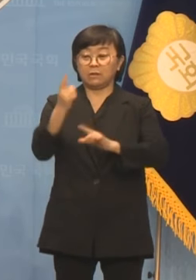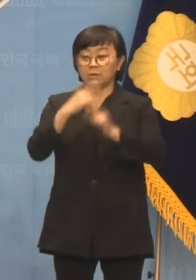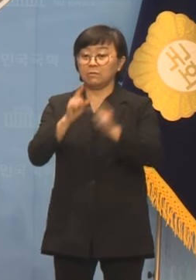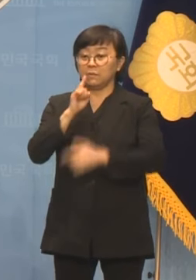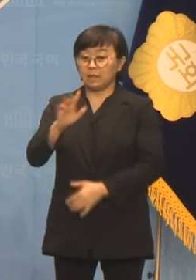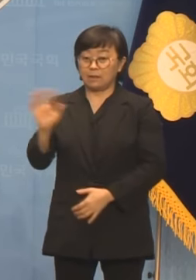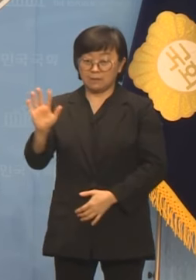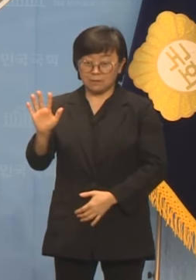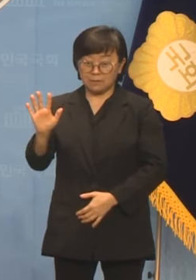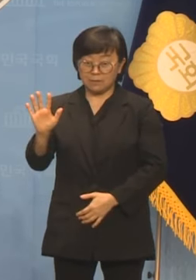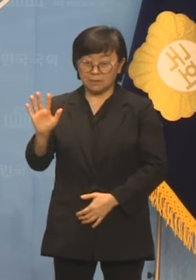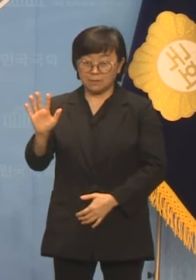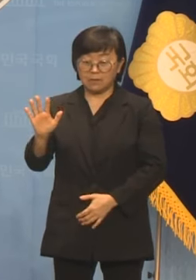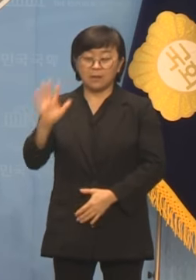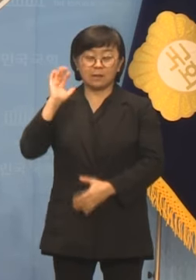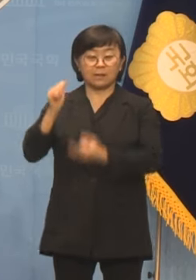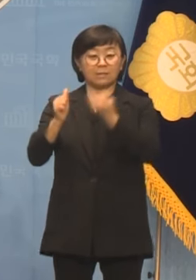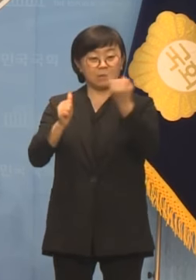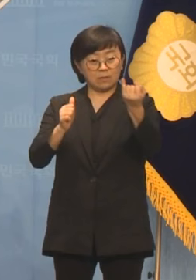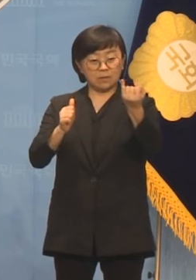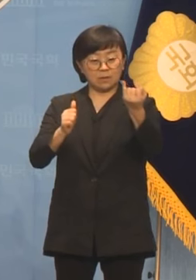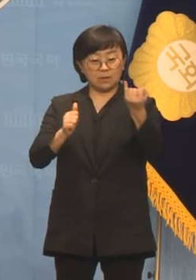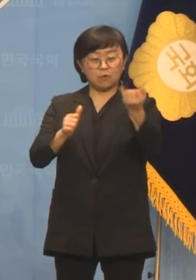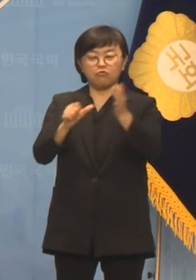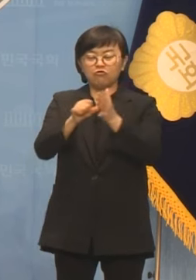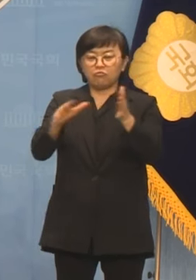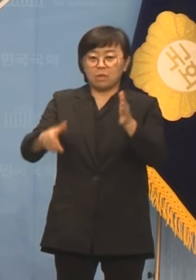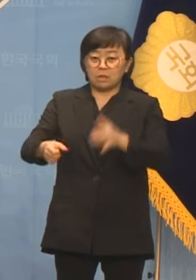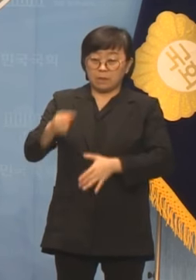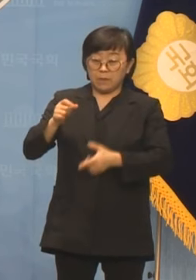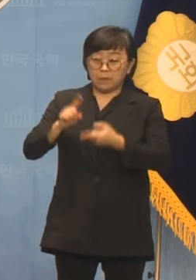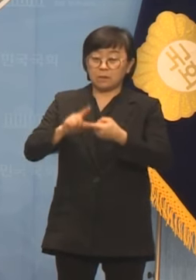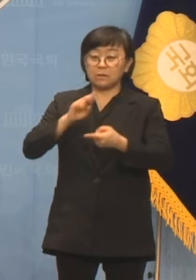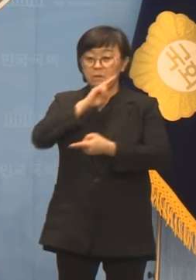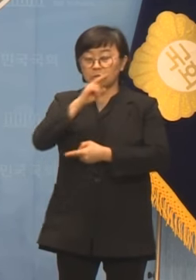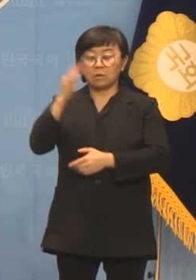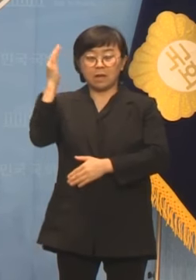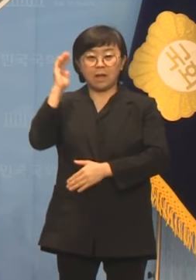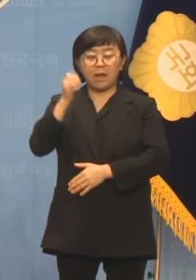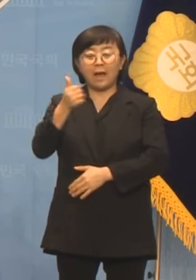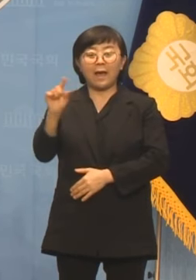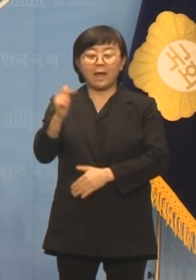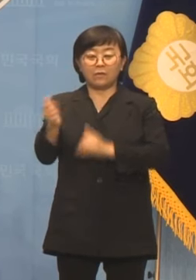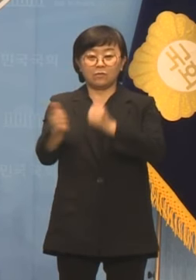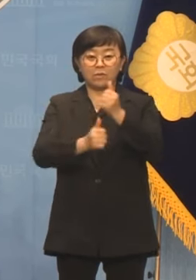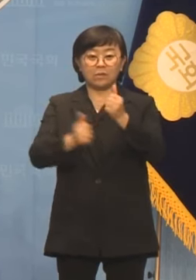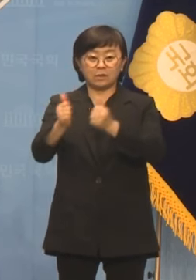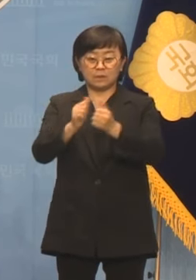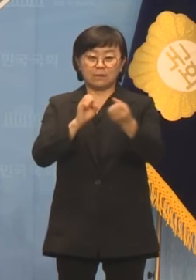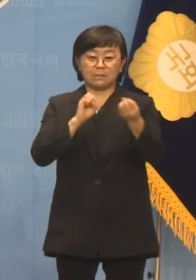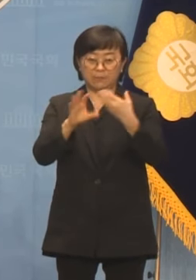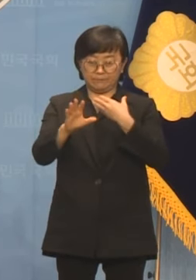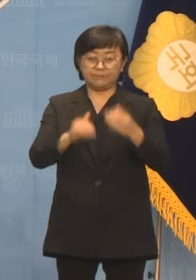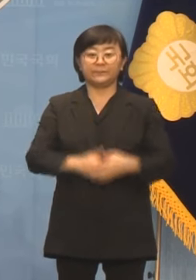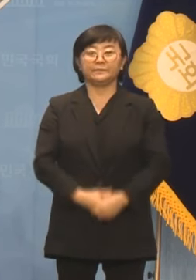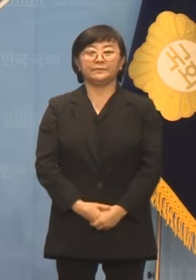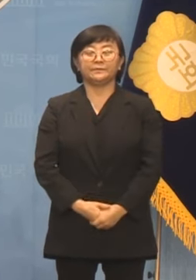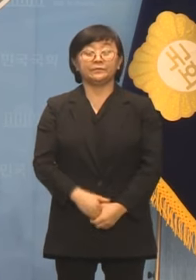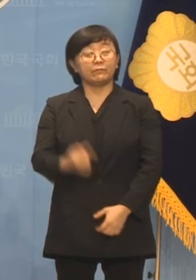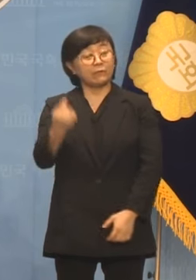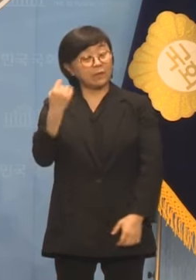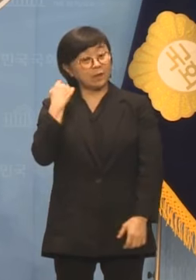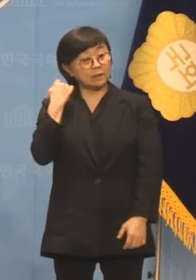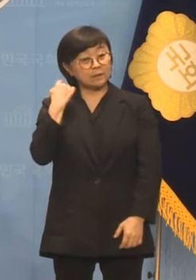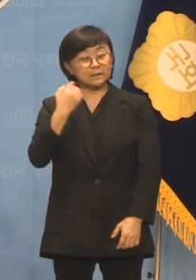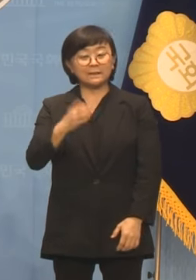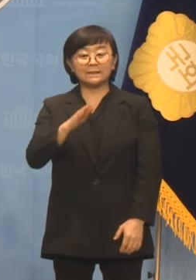않겠다. 김건희 여사의 명품백 의혹에 대한 한동훈 비대위원장의 답변입니다. 어제는